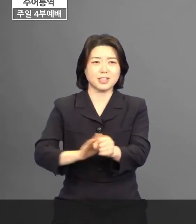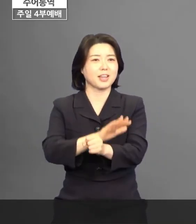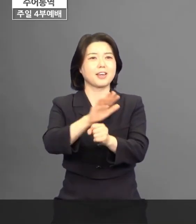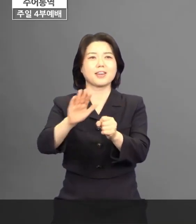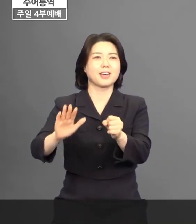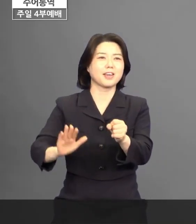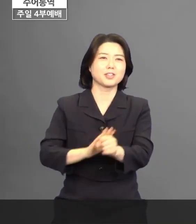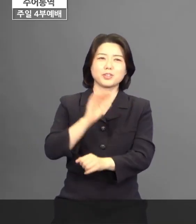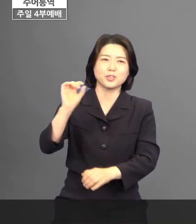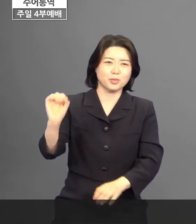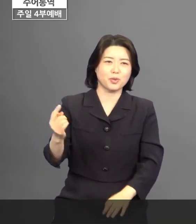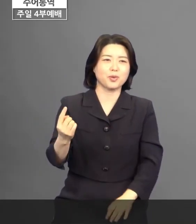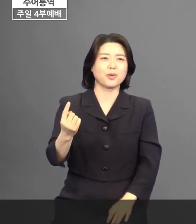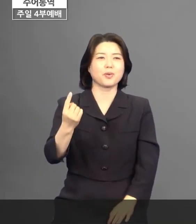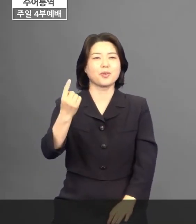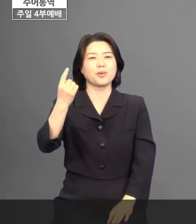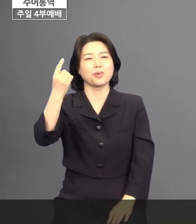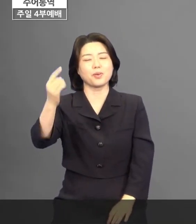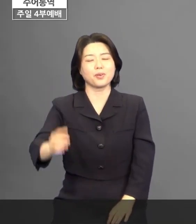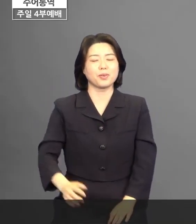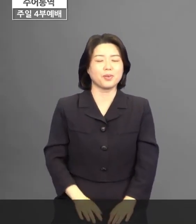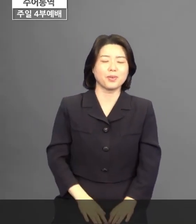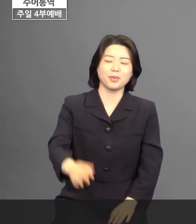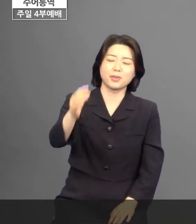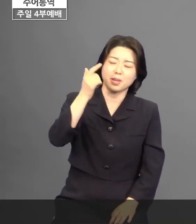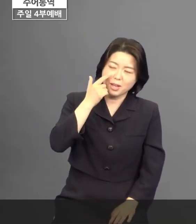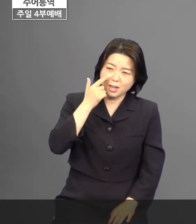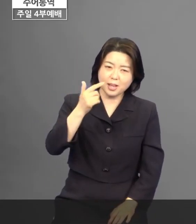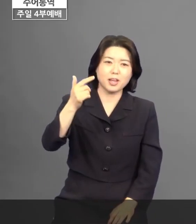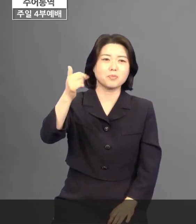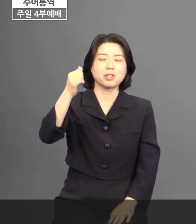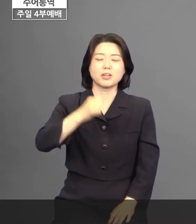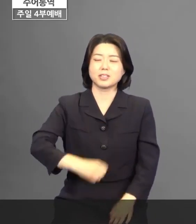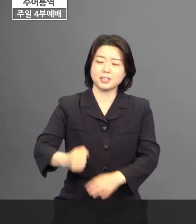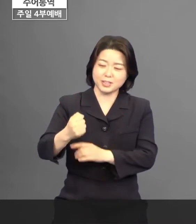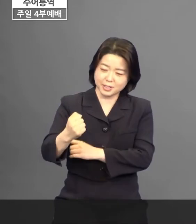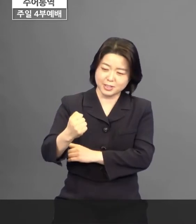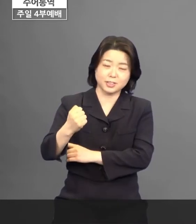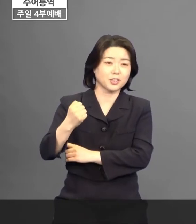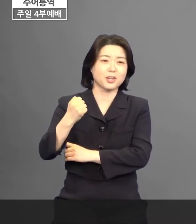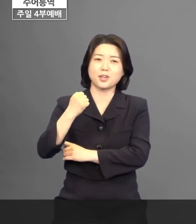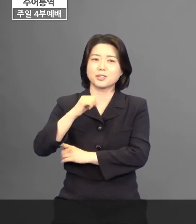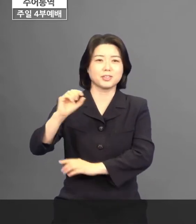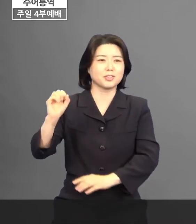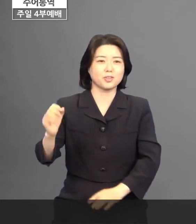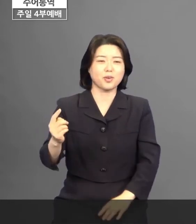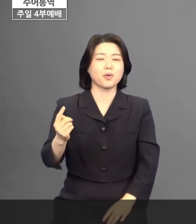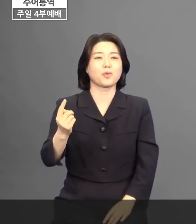아버지 사랑으로, 아버지는